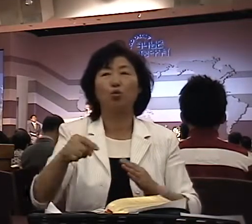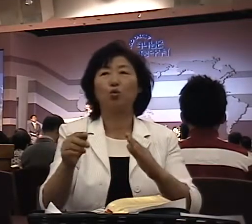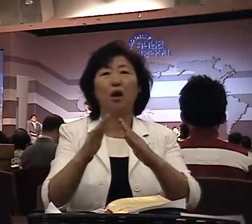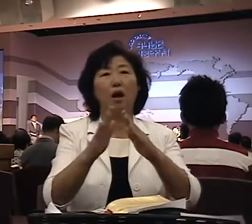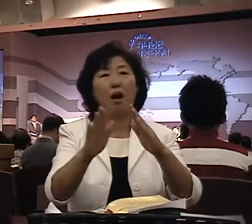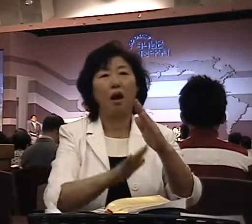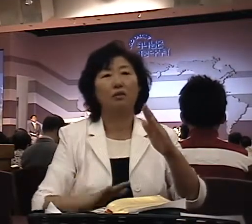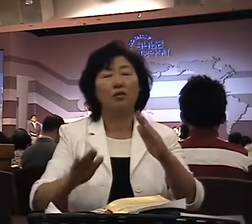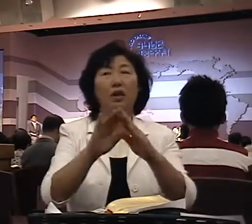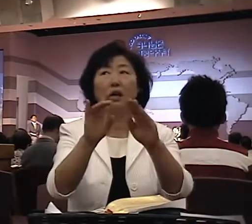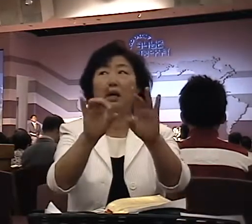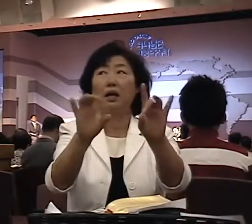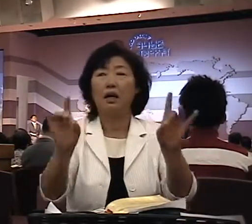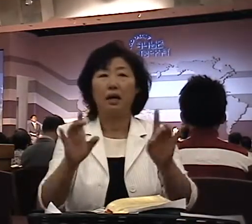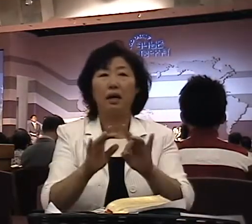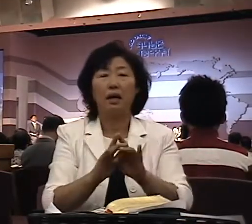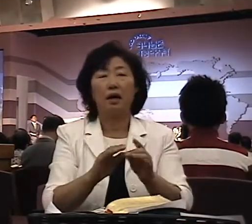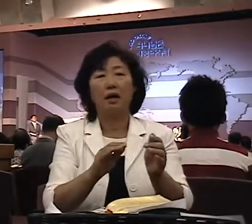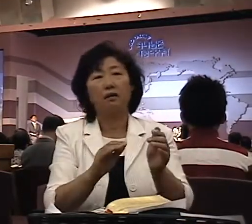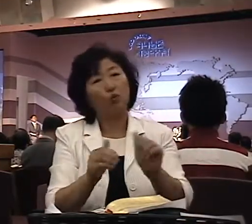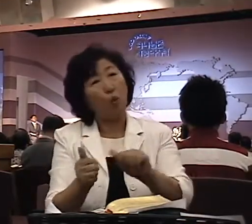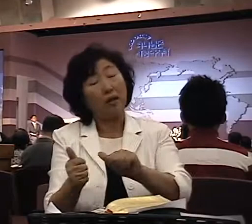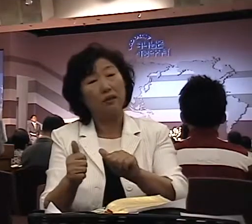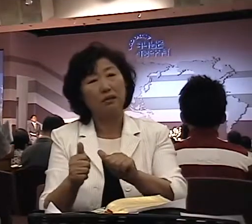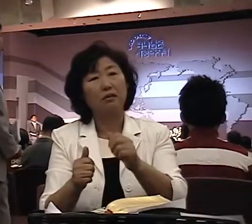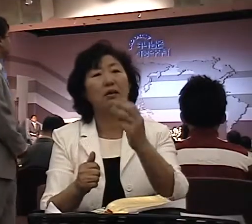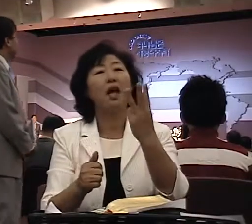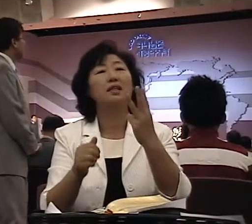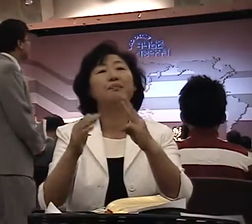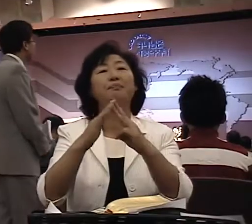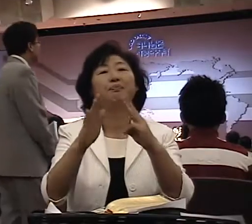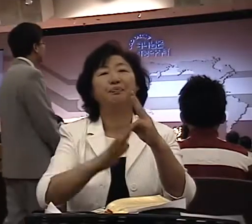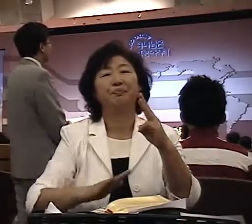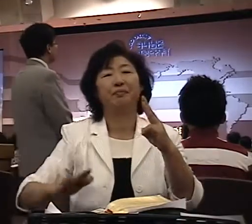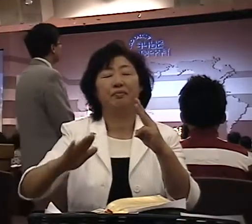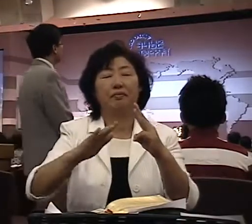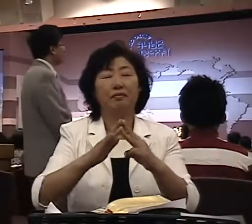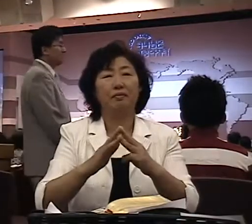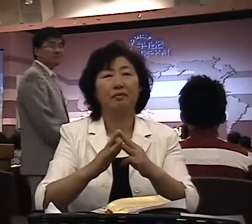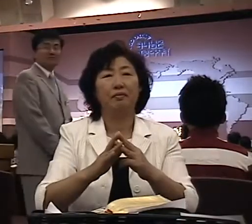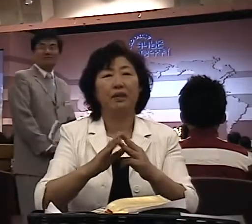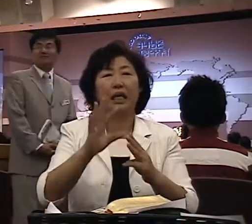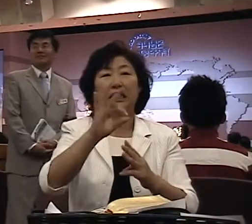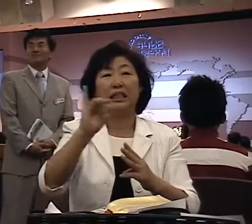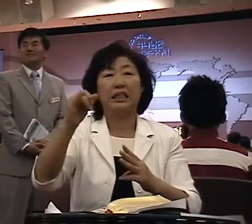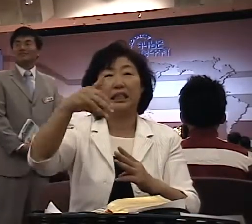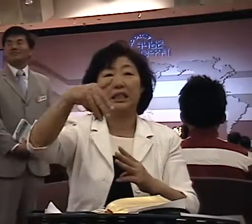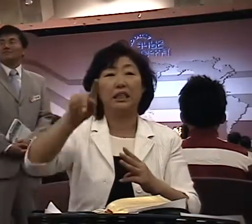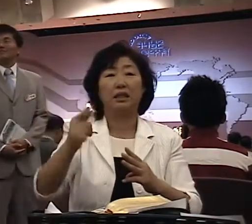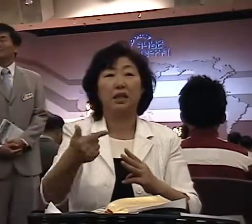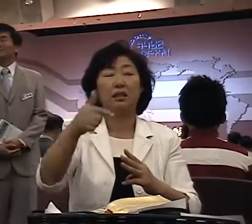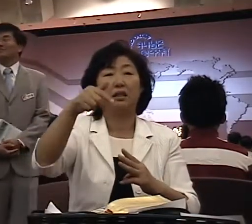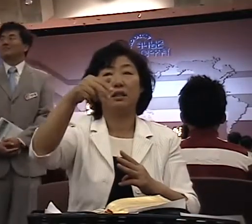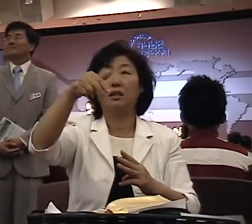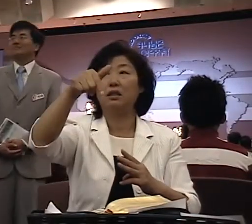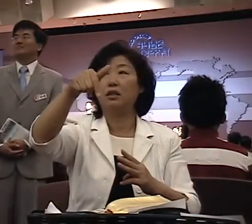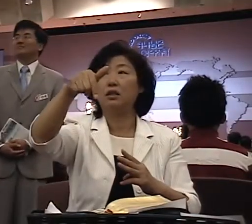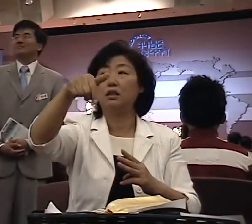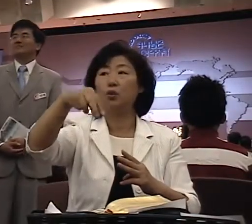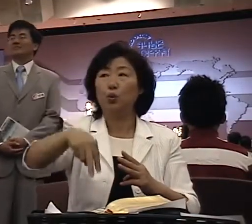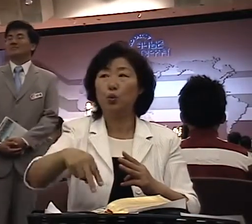집사님 가정이 각각 상이 났는데요. 특별히 박철영 집사님 가정 이창규 성도님 돌아가시는